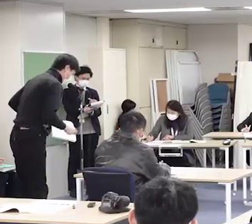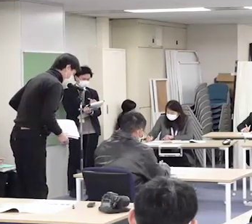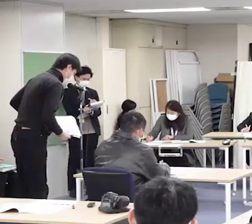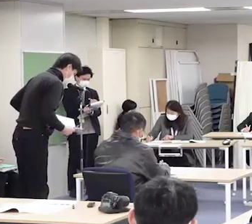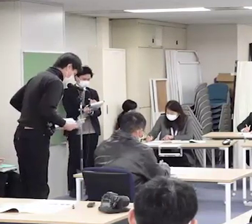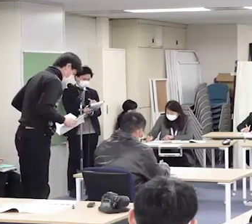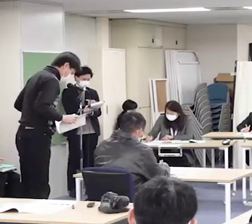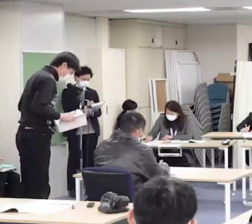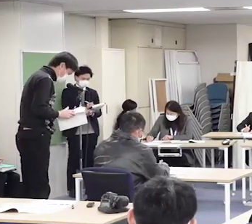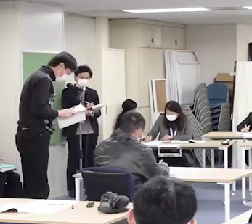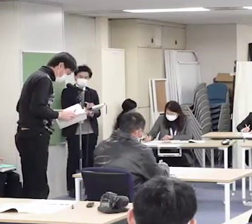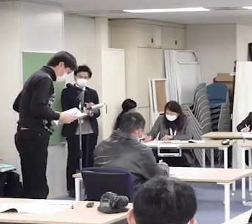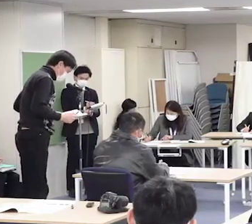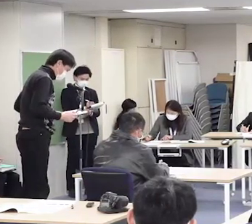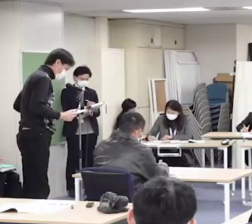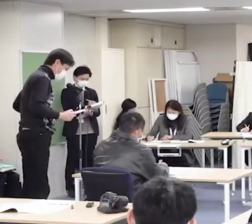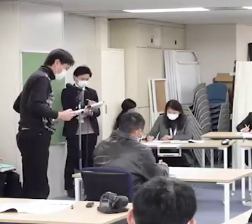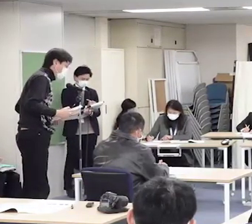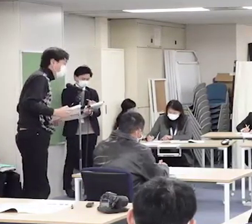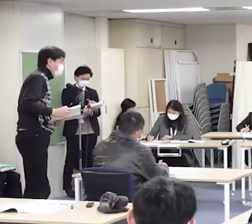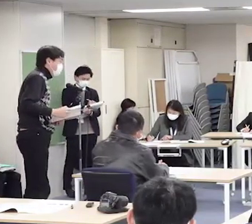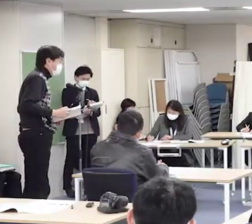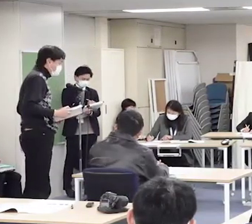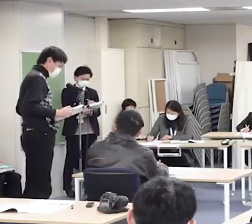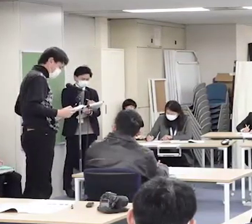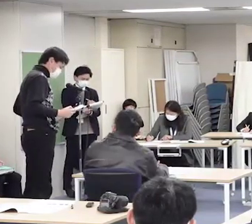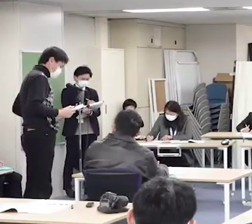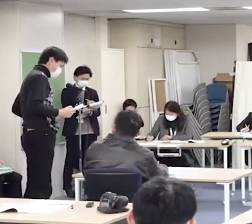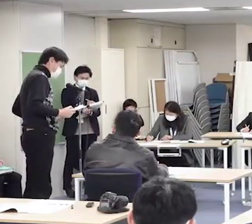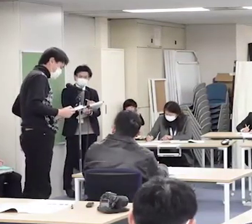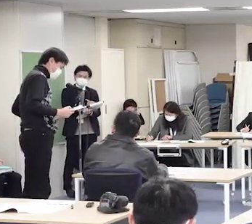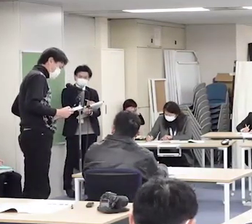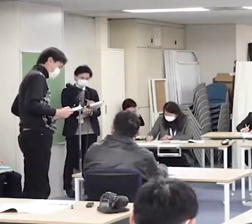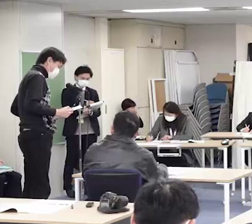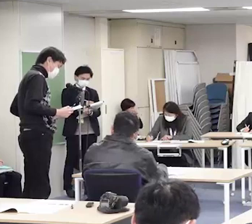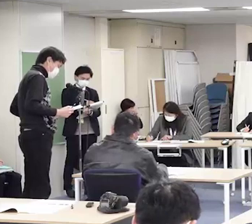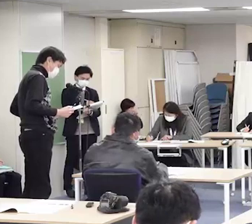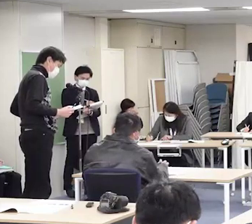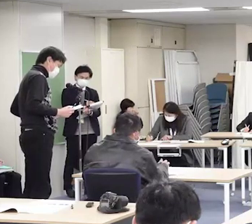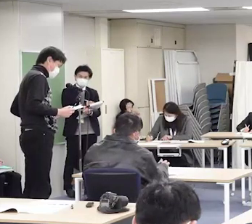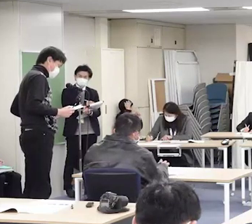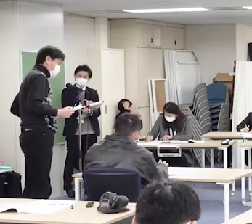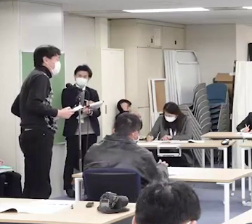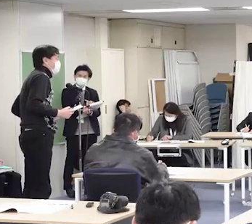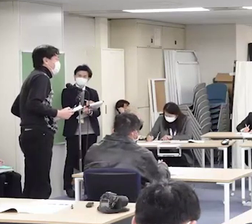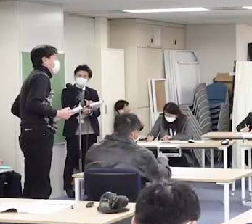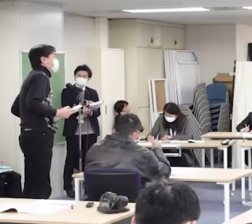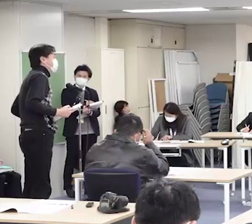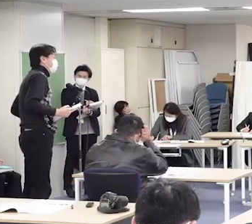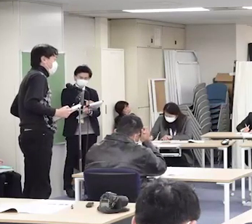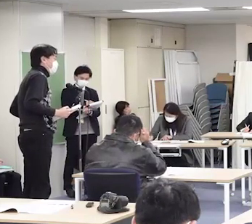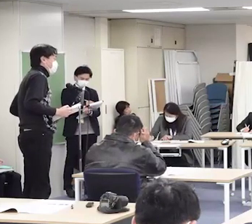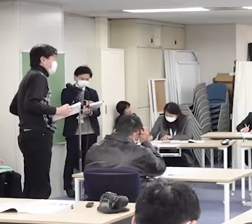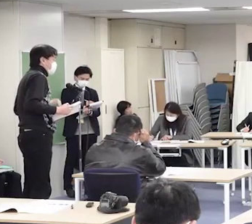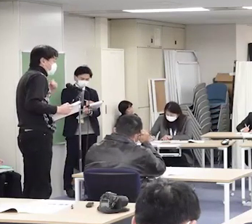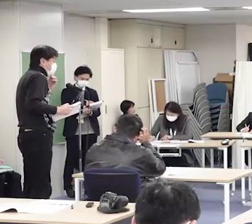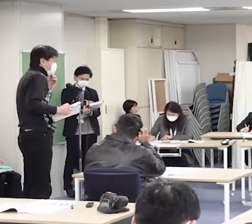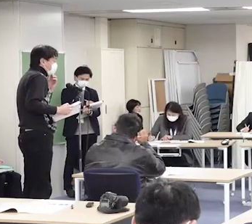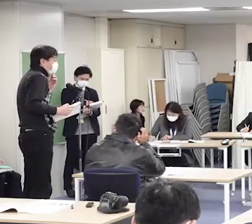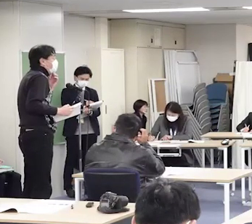南日本新聞浦牛原です。スタジアムについてですけども、先日の検討委員会では、もう商工会議所の方